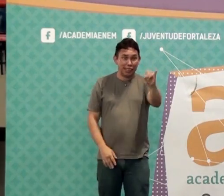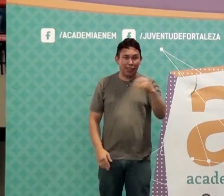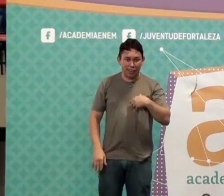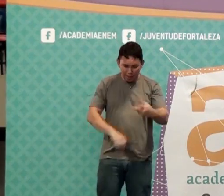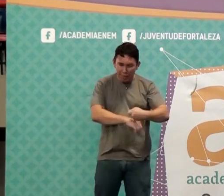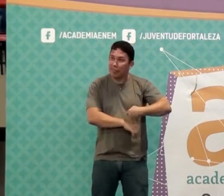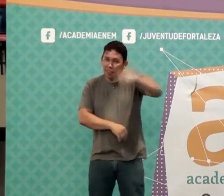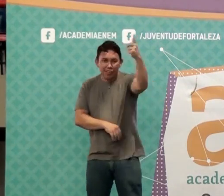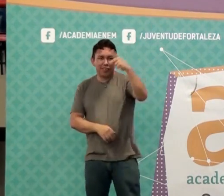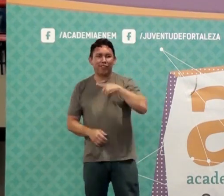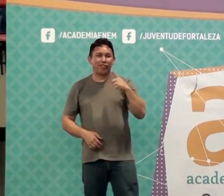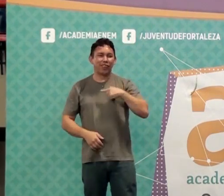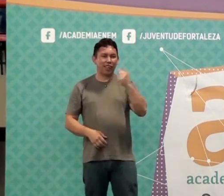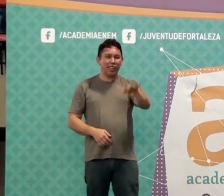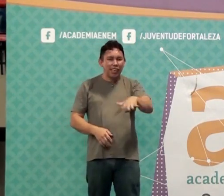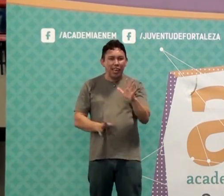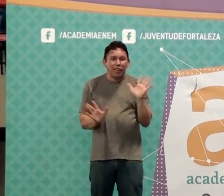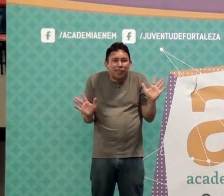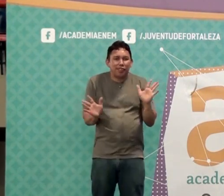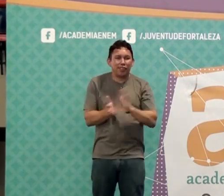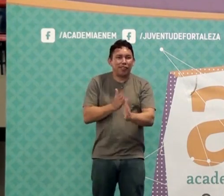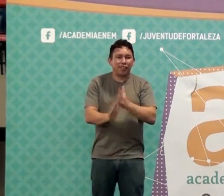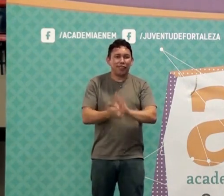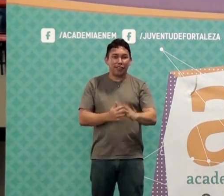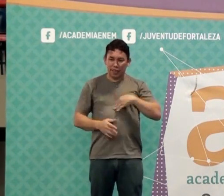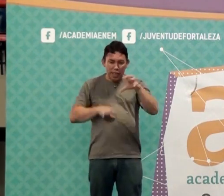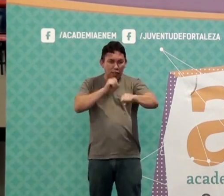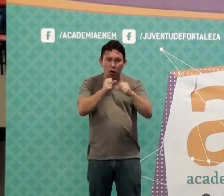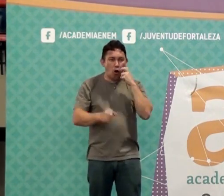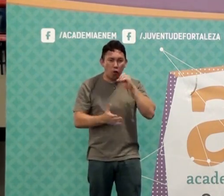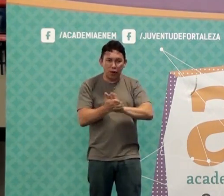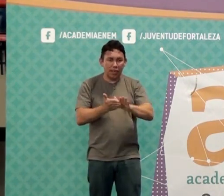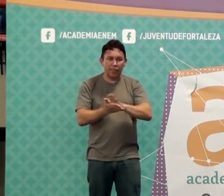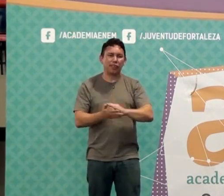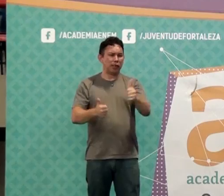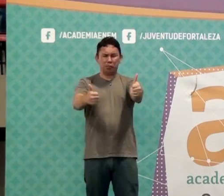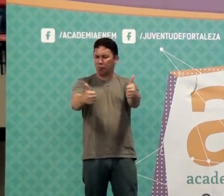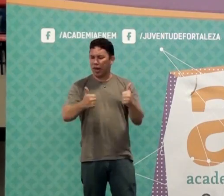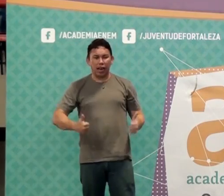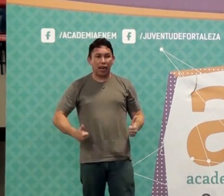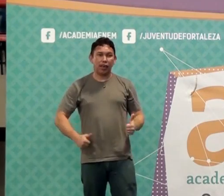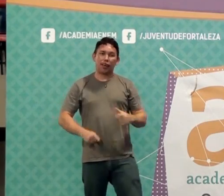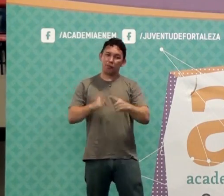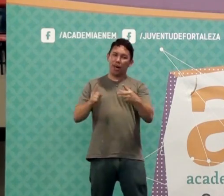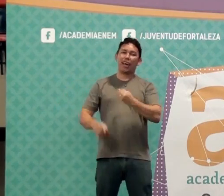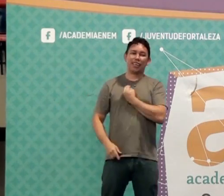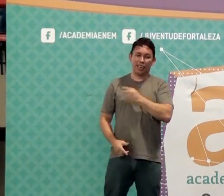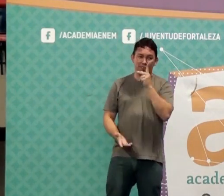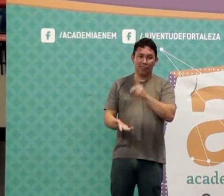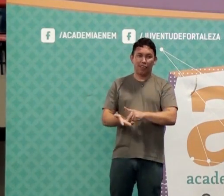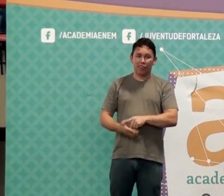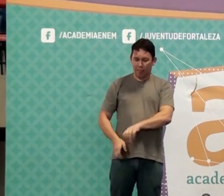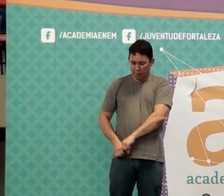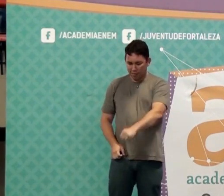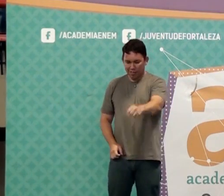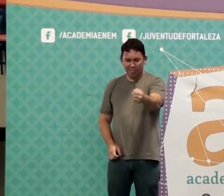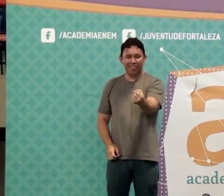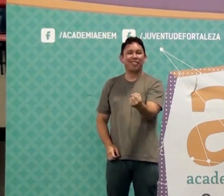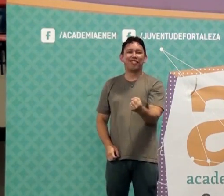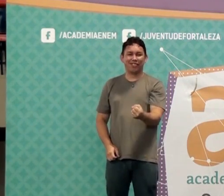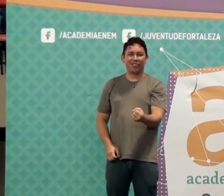porra do escudo. O escudo cai lá no... O cara joga na messejana, pega lá na Maraponga e ninguém pega. Aí ele vai